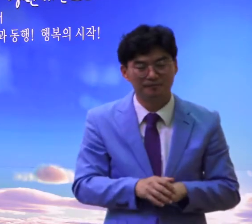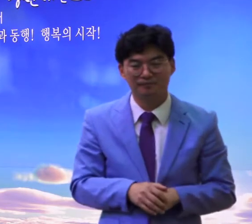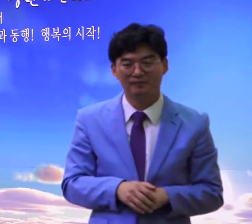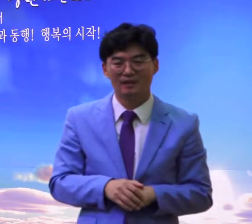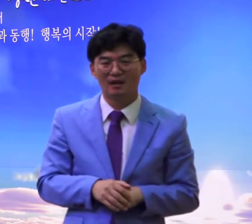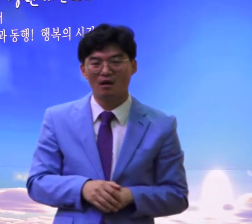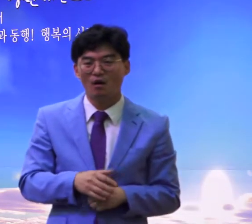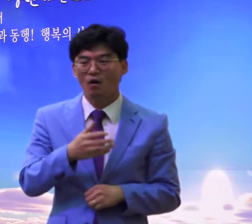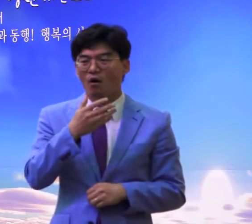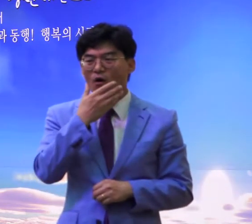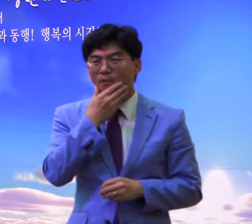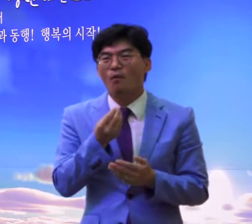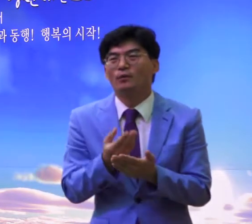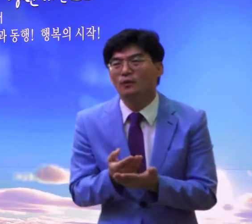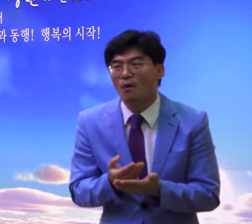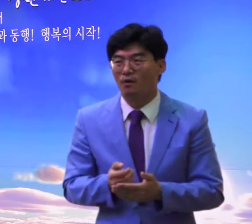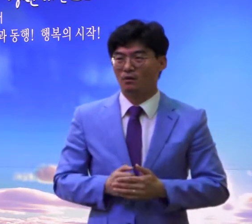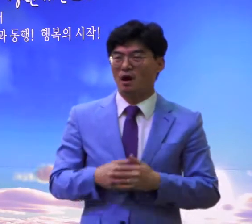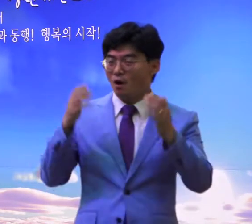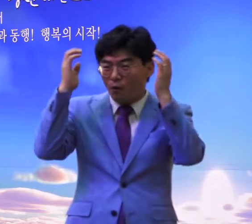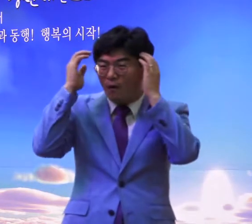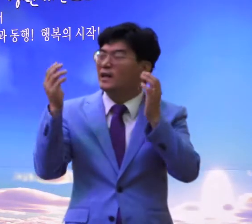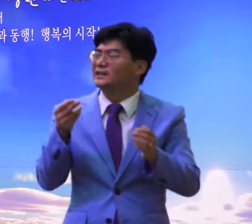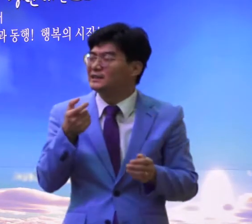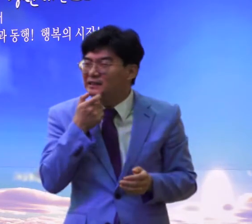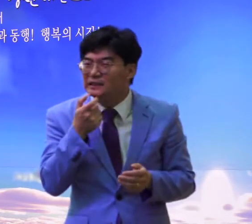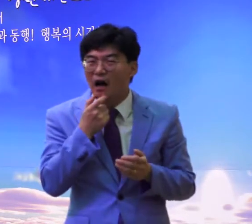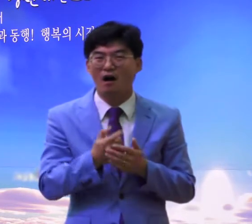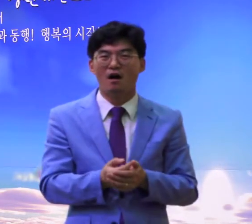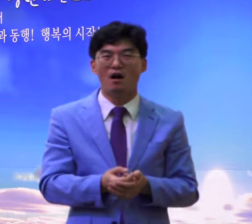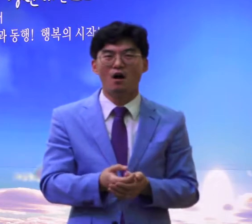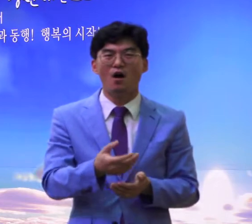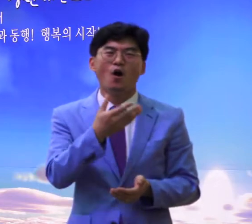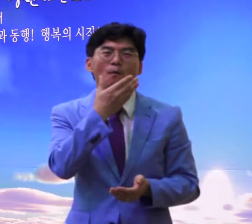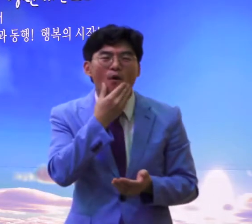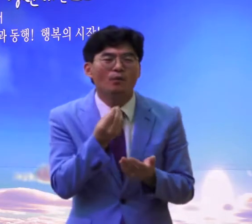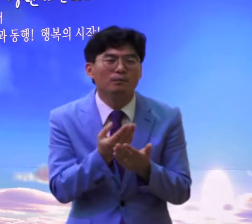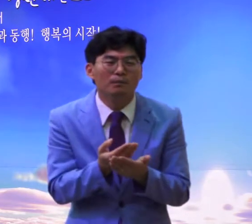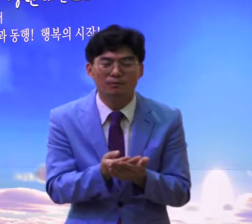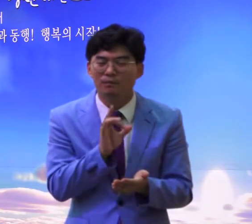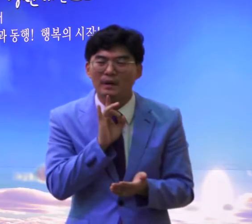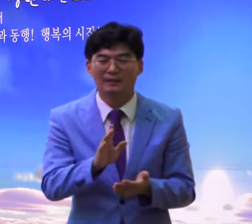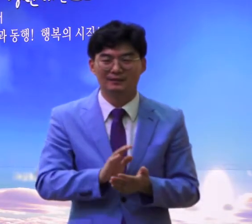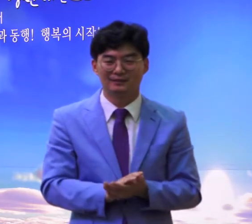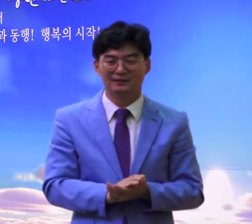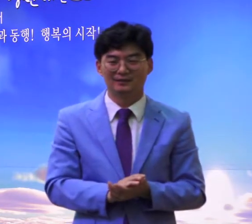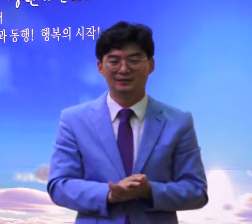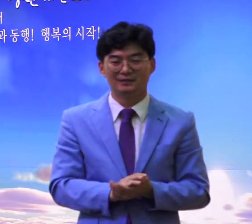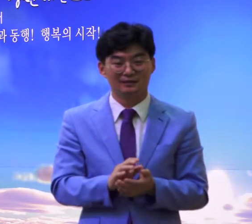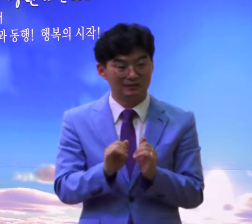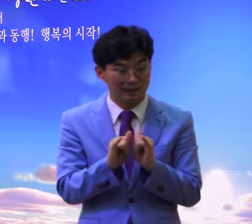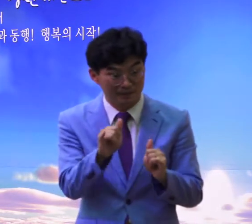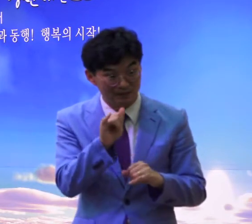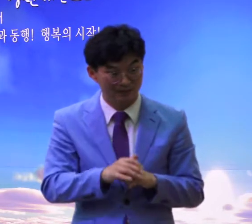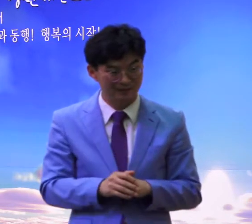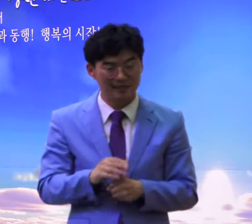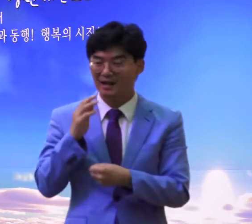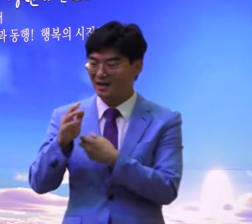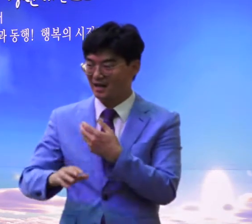기복적인 신앙이 연약한 우리 안에 들어오면 우리에게 정말 강력한 영향력을 미칩니다.